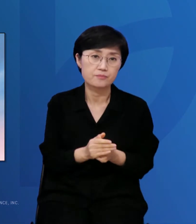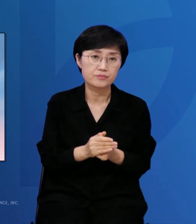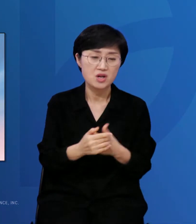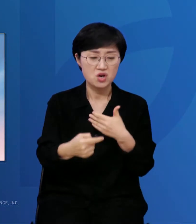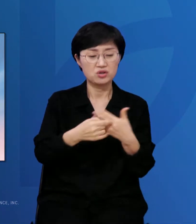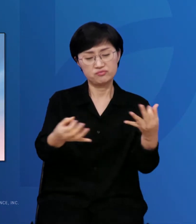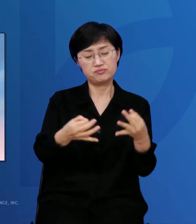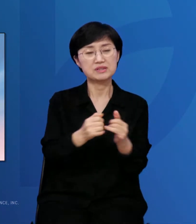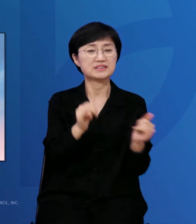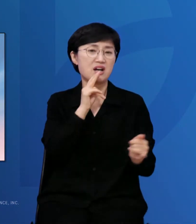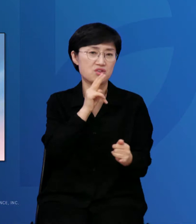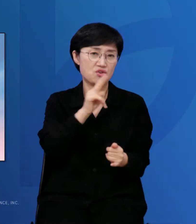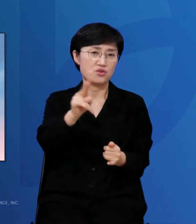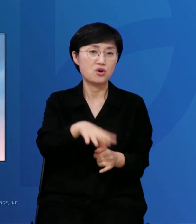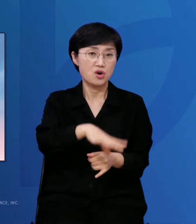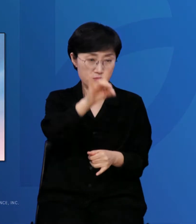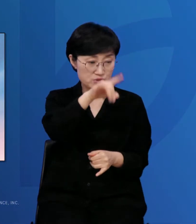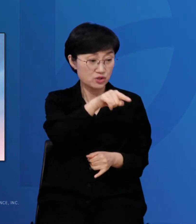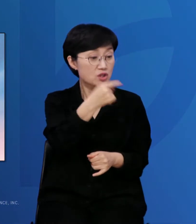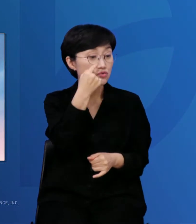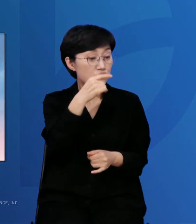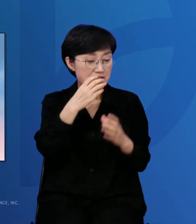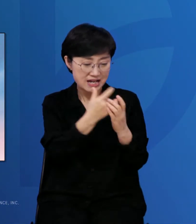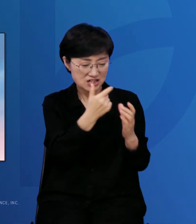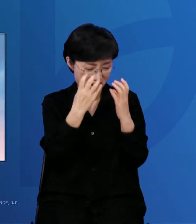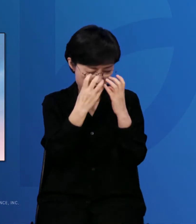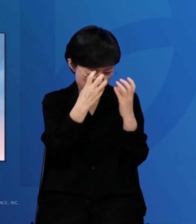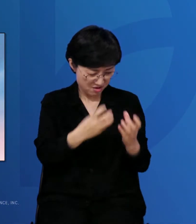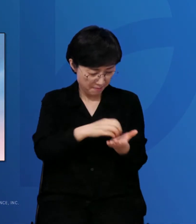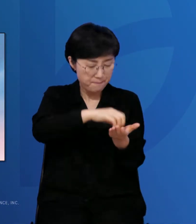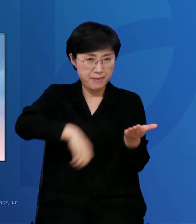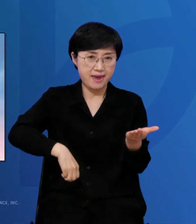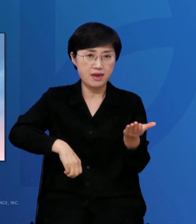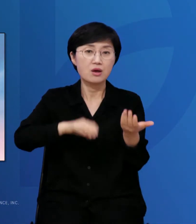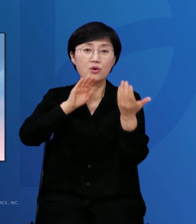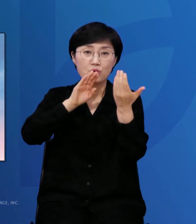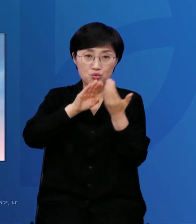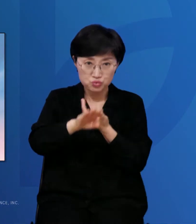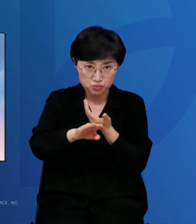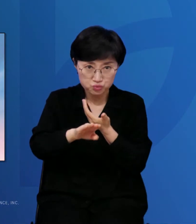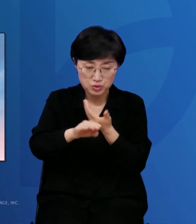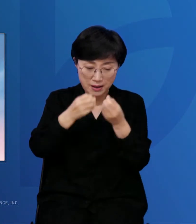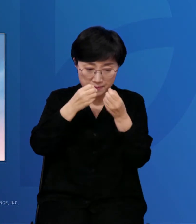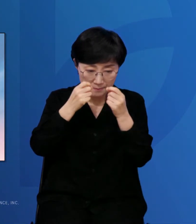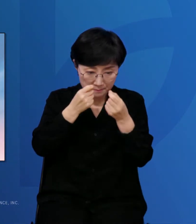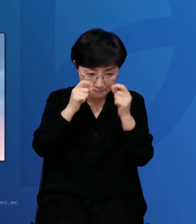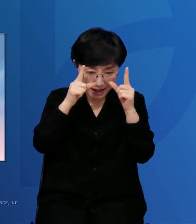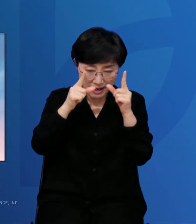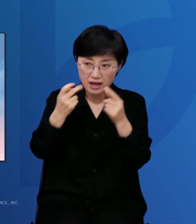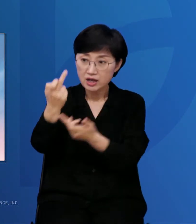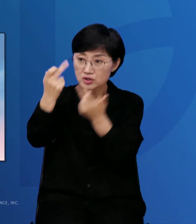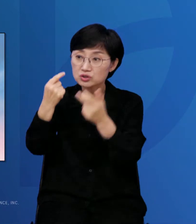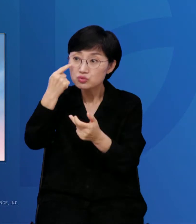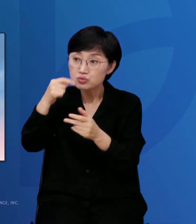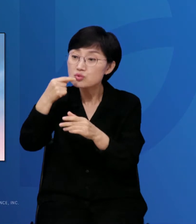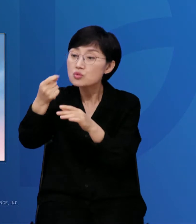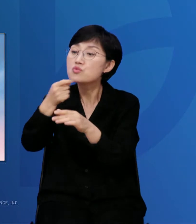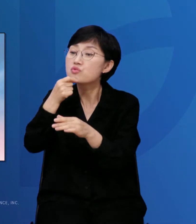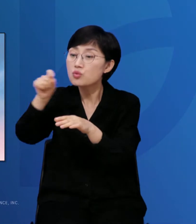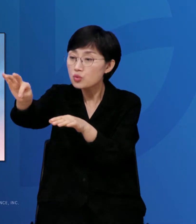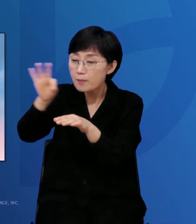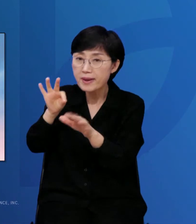외식하는 자여, 먼저 네 눈 속에서 들보를 빼어라. 그 후야 밝히 보고 형제의 눈 속에서 티를